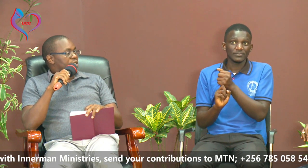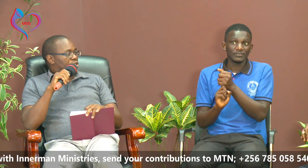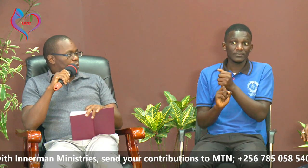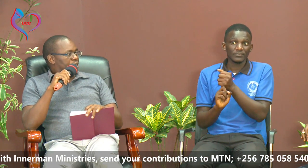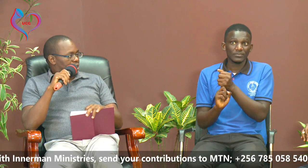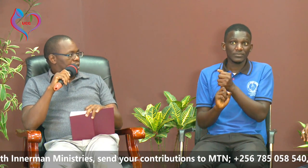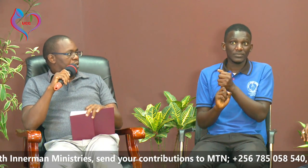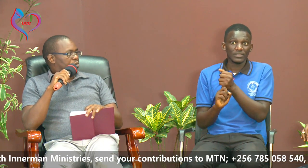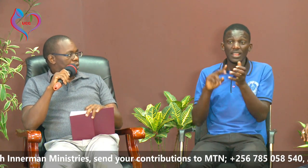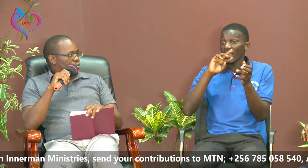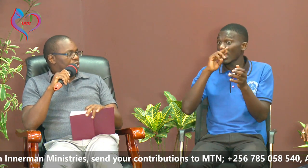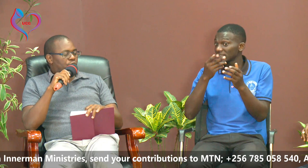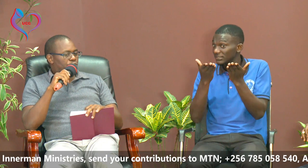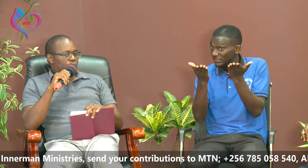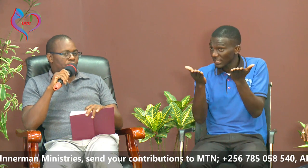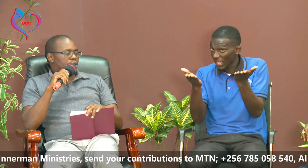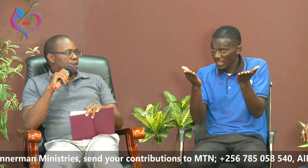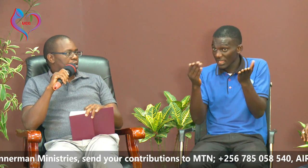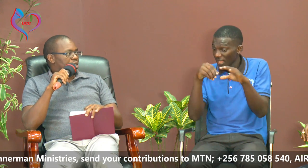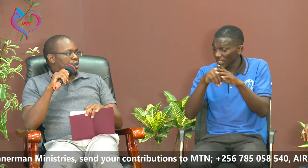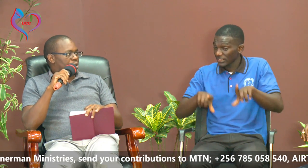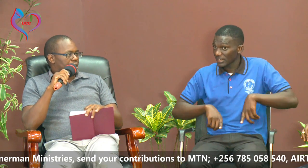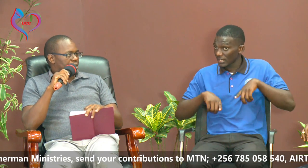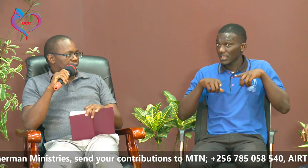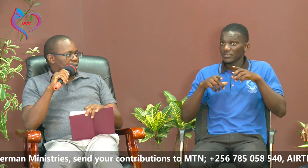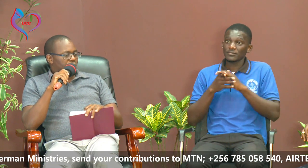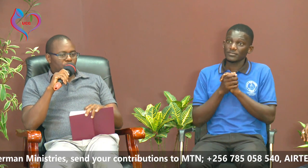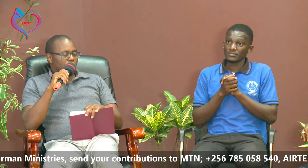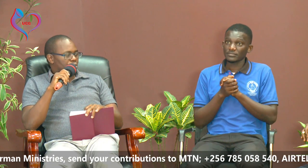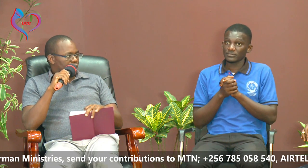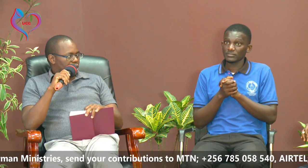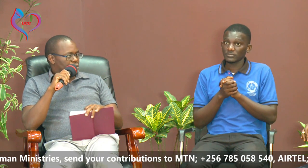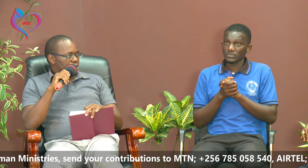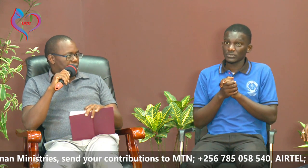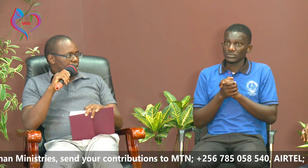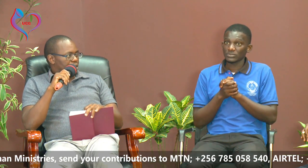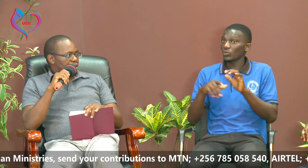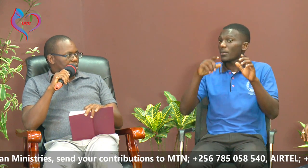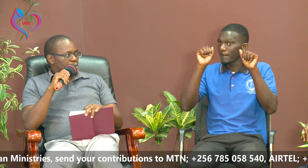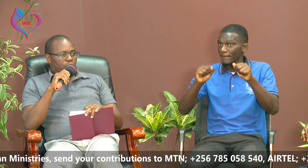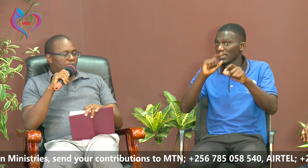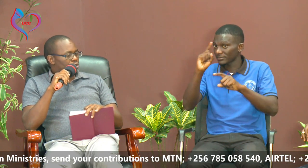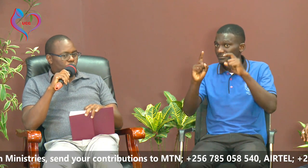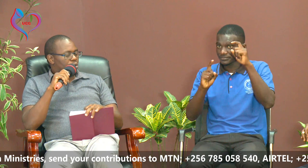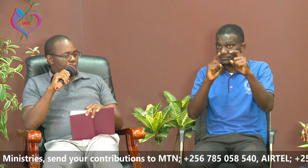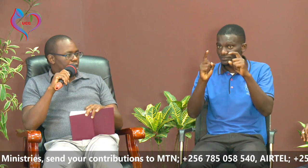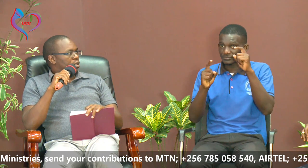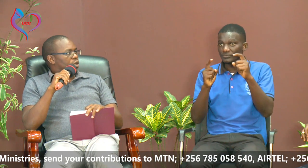answers weziri mu bulamu buli kintu kyonna answer weri bibuuzo bye tutannabuuza okay. Era we tutannatuuka wonna